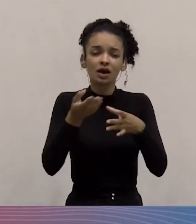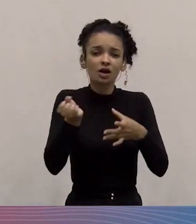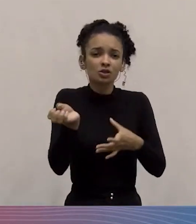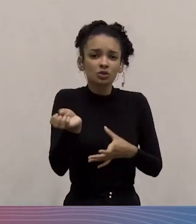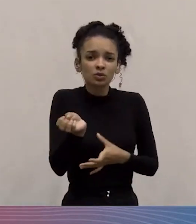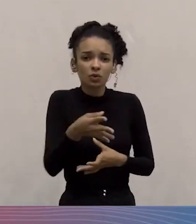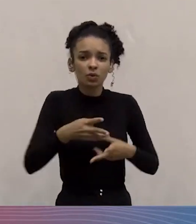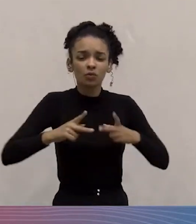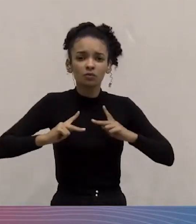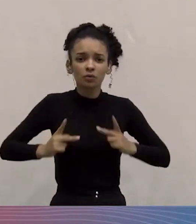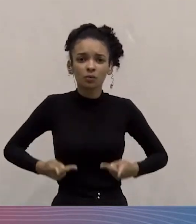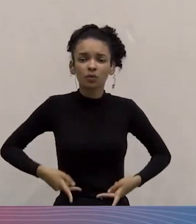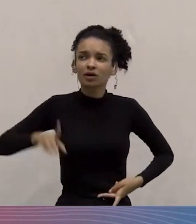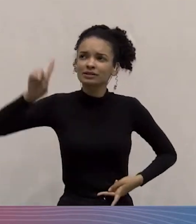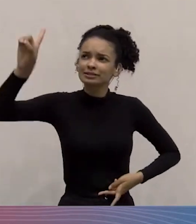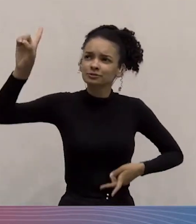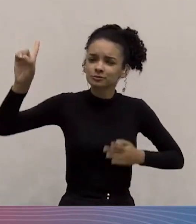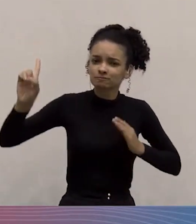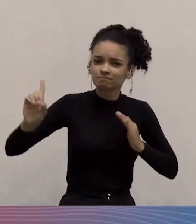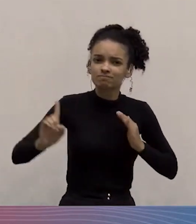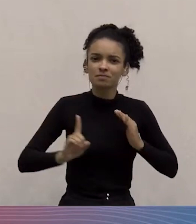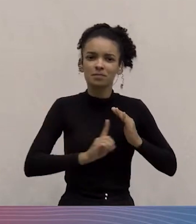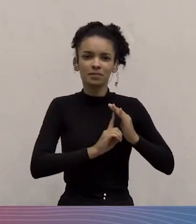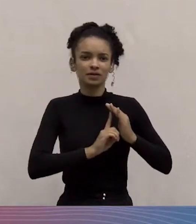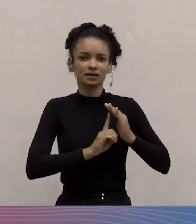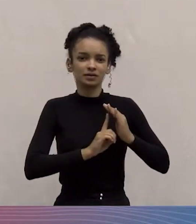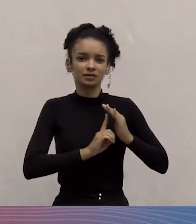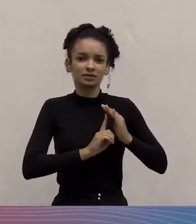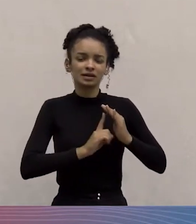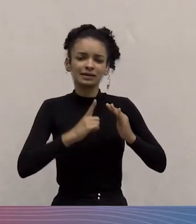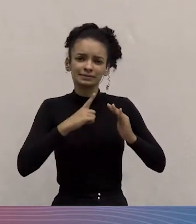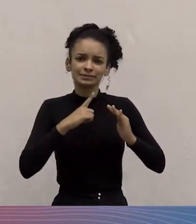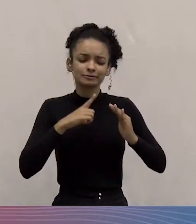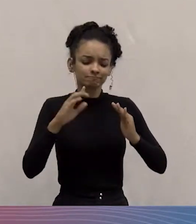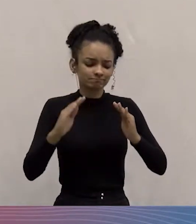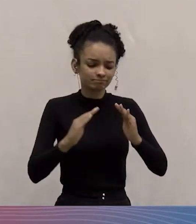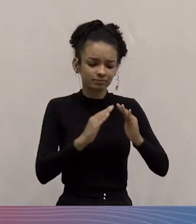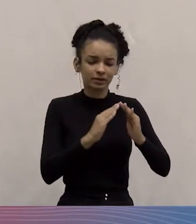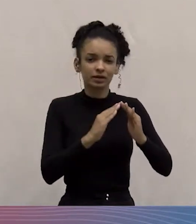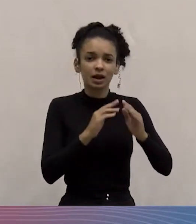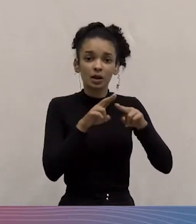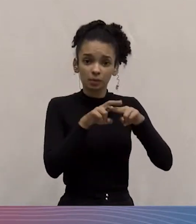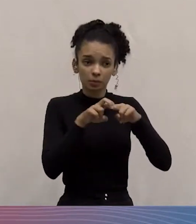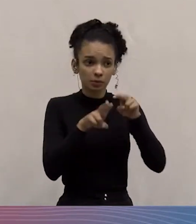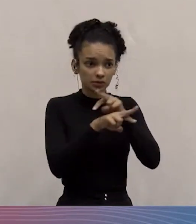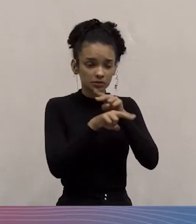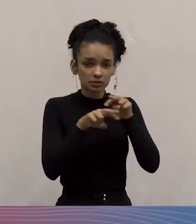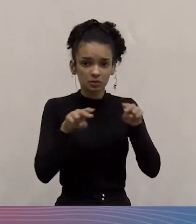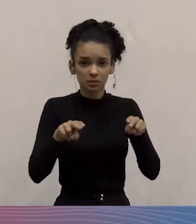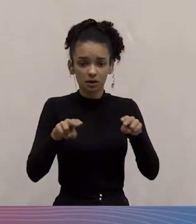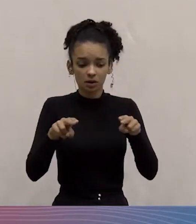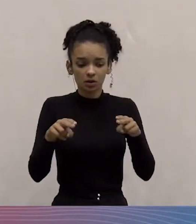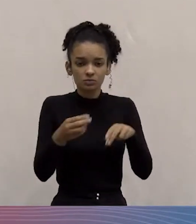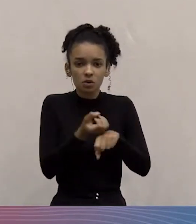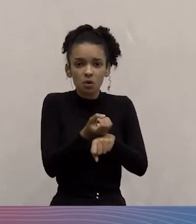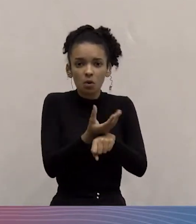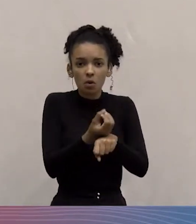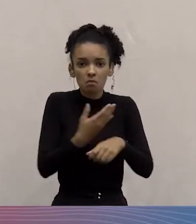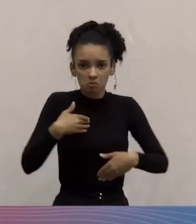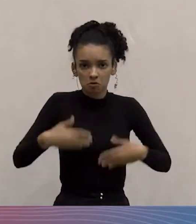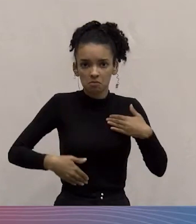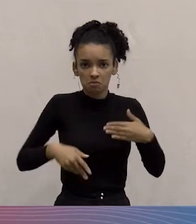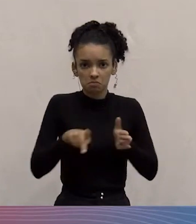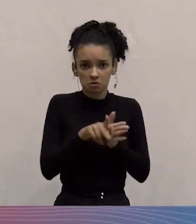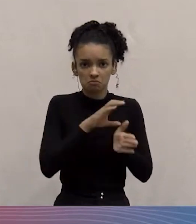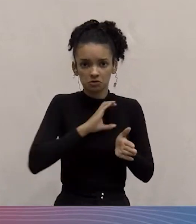para Ele habitar, para ser habitável. Por isso, irmãos, no corpo de Cristo não há mais